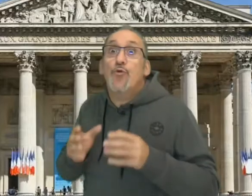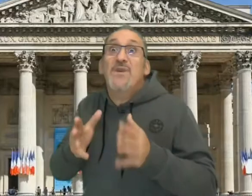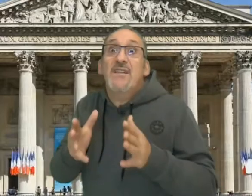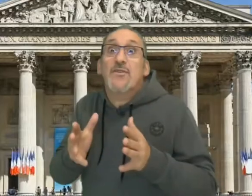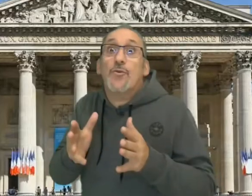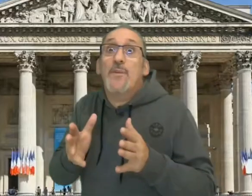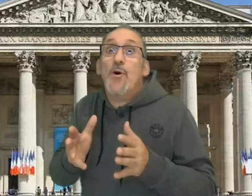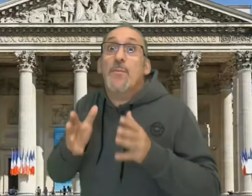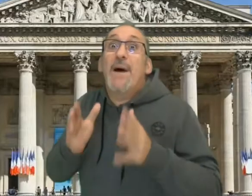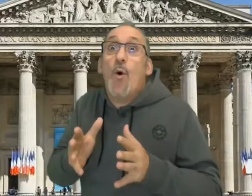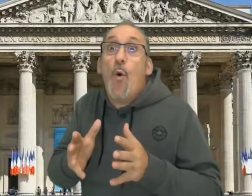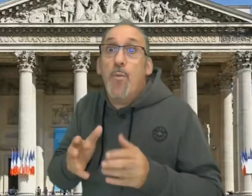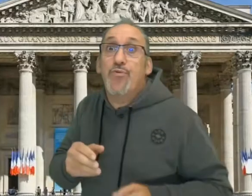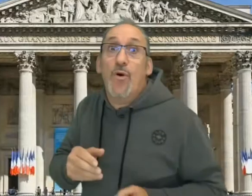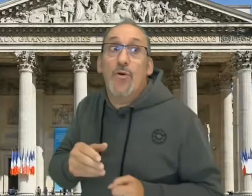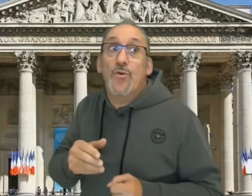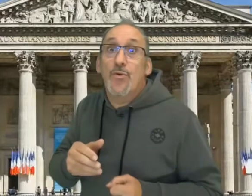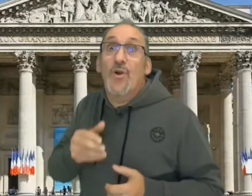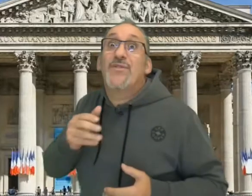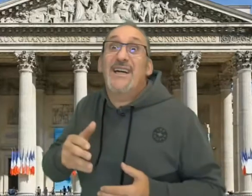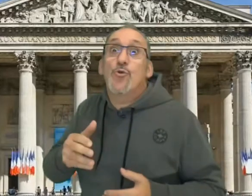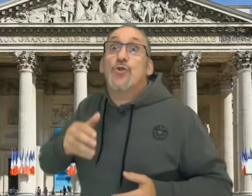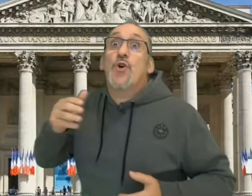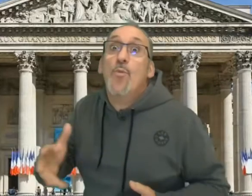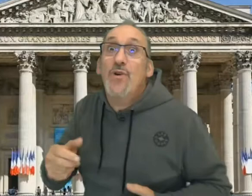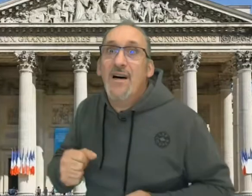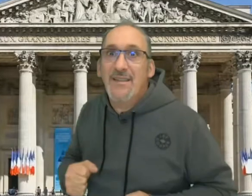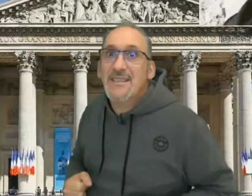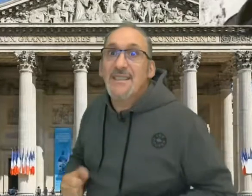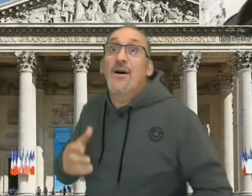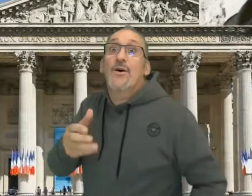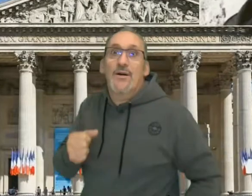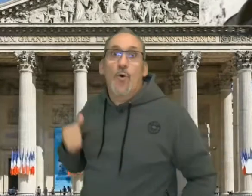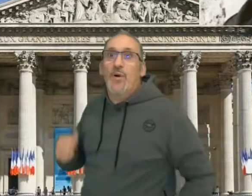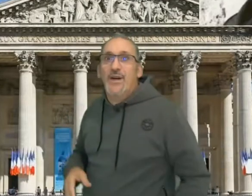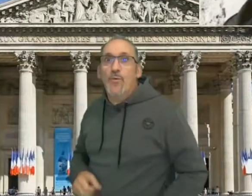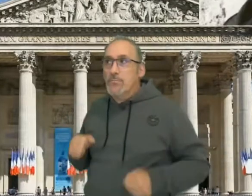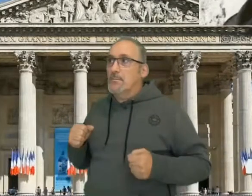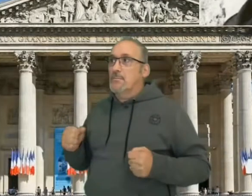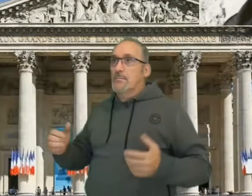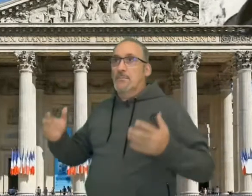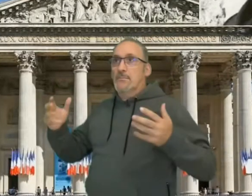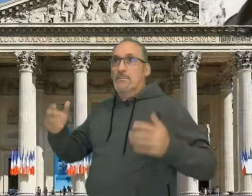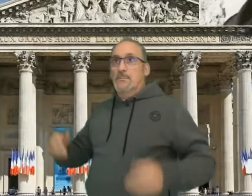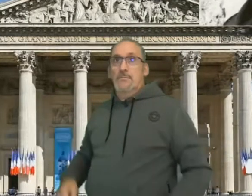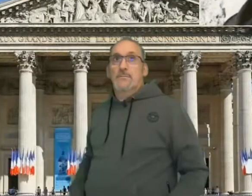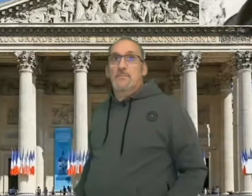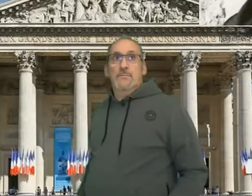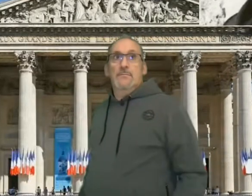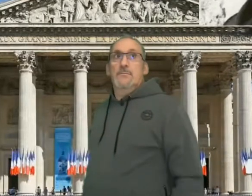du ministre de l'époque, Malraux, pour l'entrée de Jean Moulin au Panthéon. « Entre ici, Jean